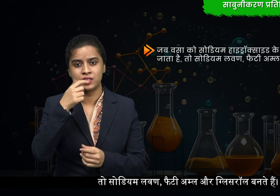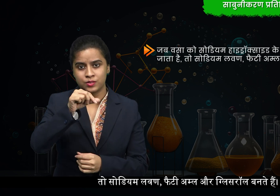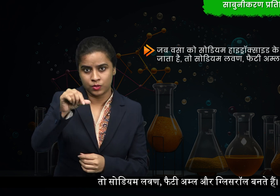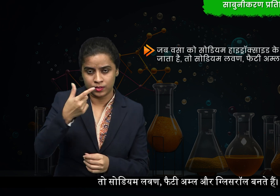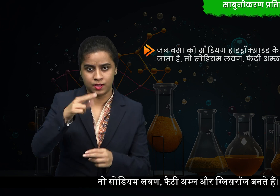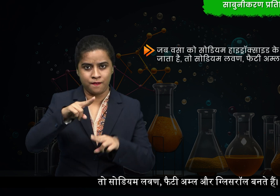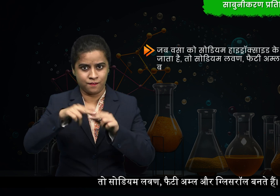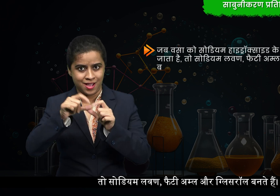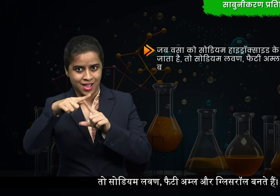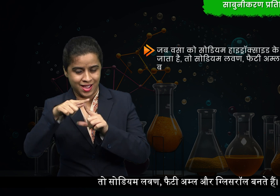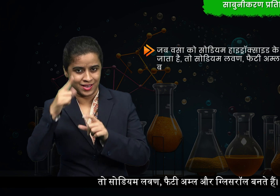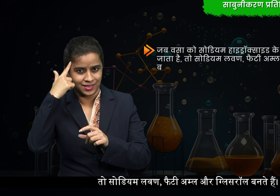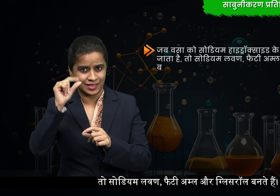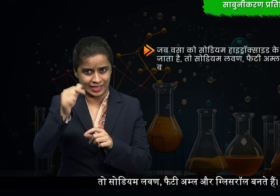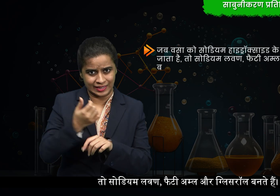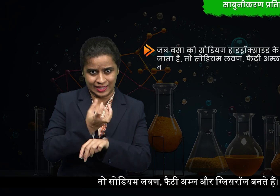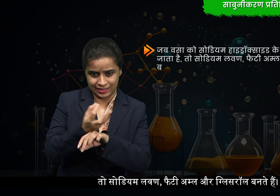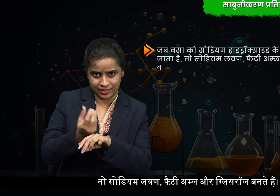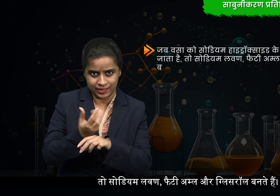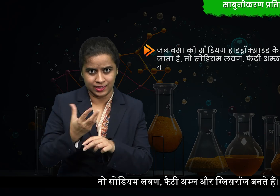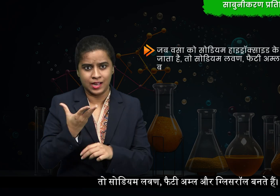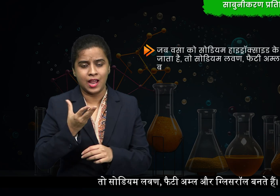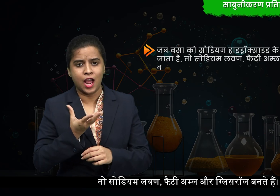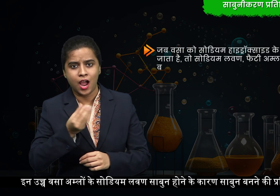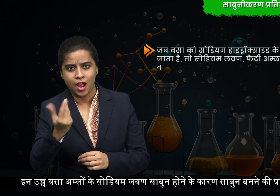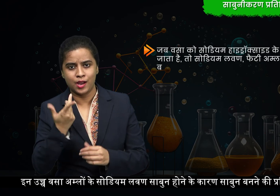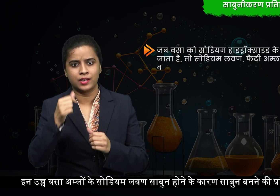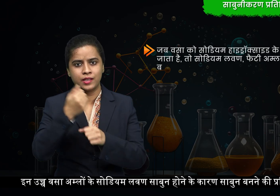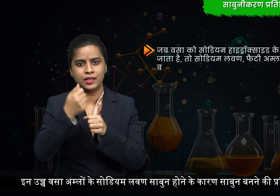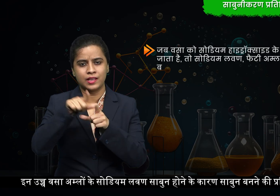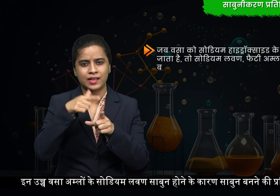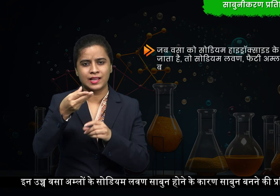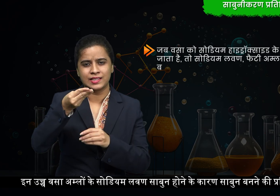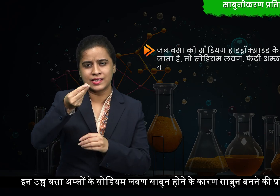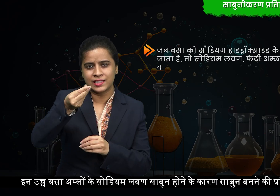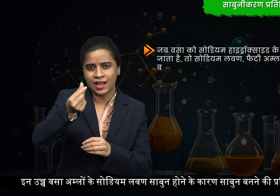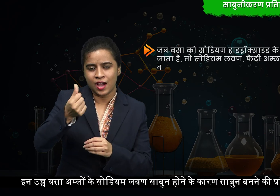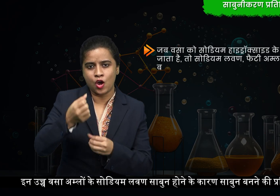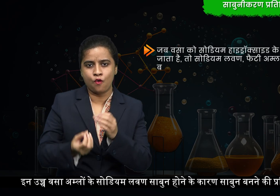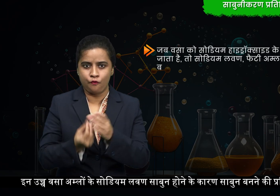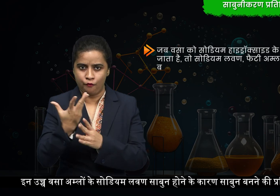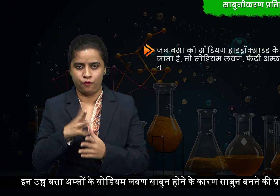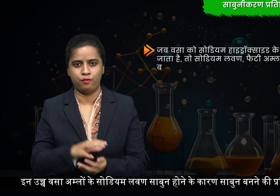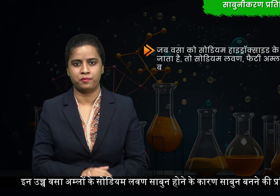फैटी अम्ल और ग्लिसरॉल बनते हैं। इन उच्च वसा अम्लों के सोडियम